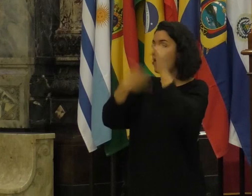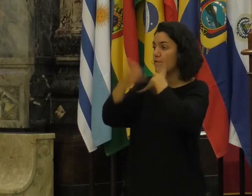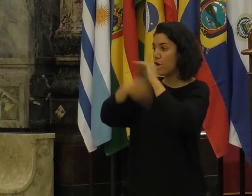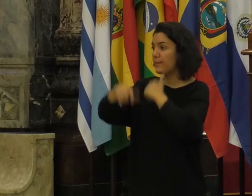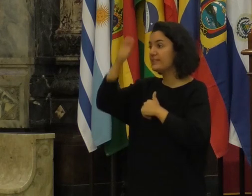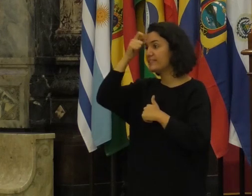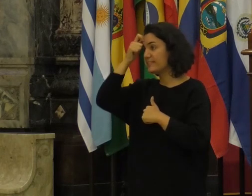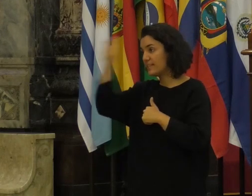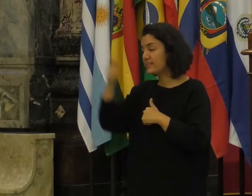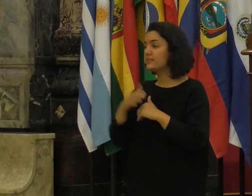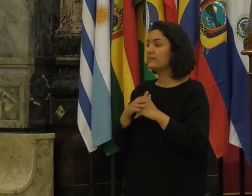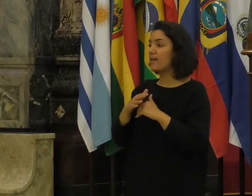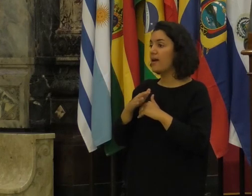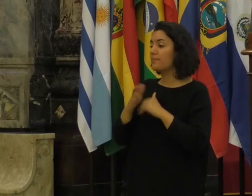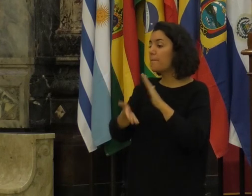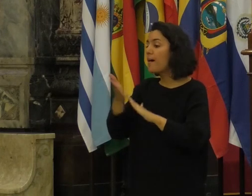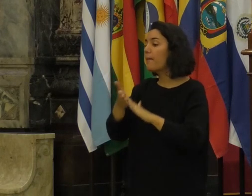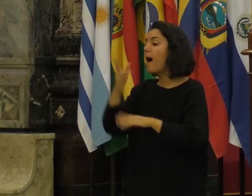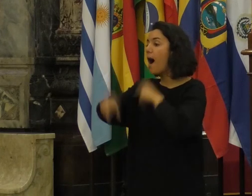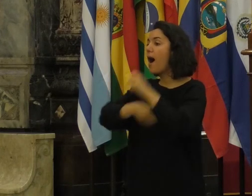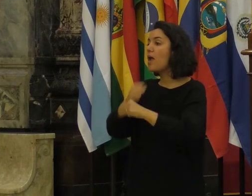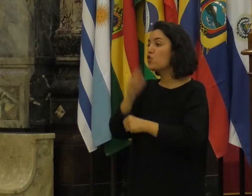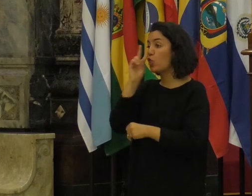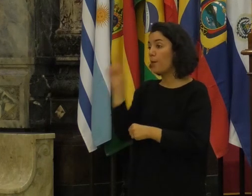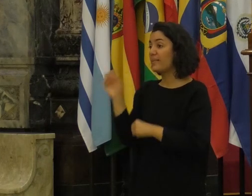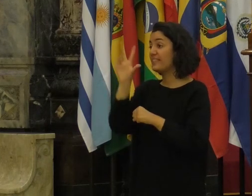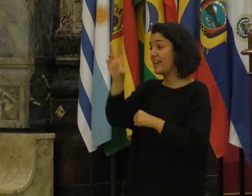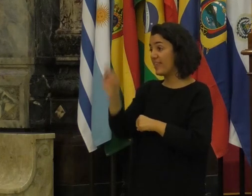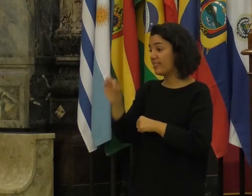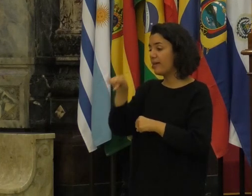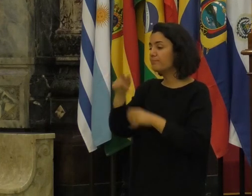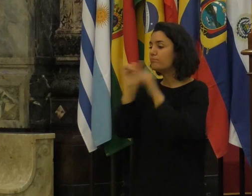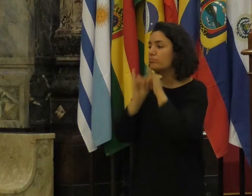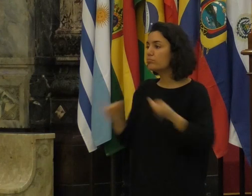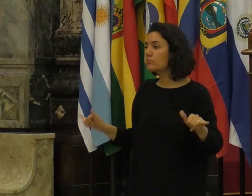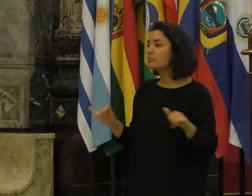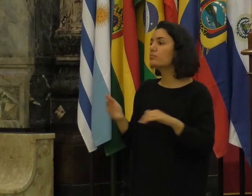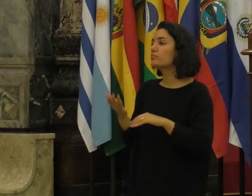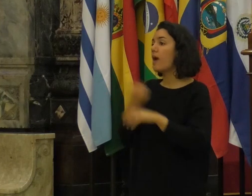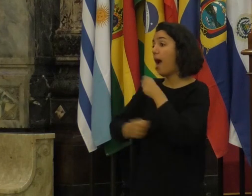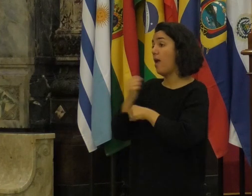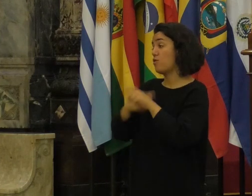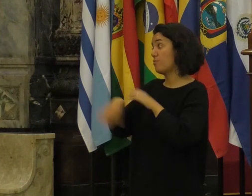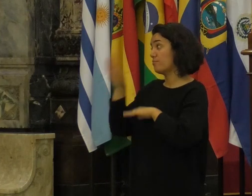Ciencia hacia 2030, y que fuera publicado en 2016,